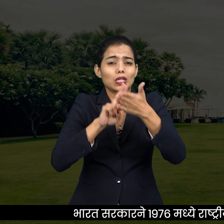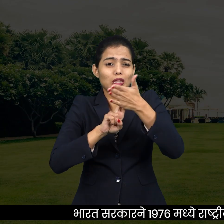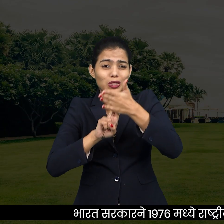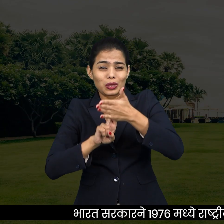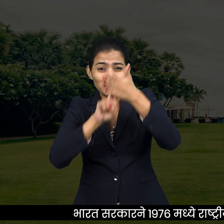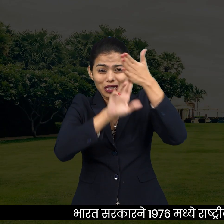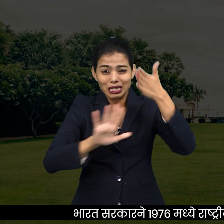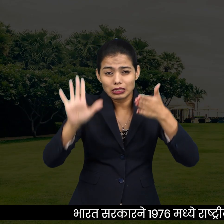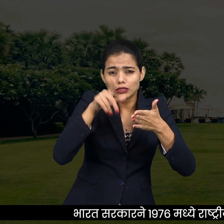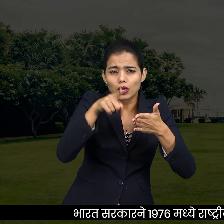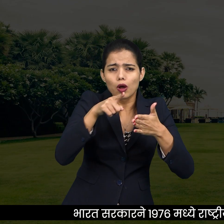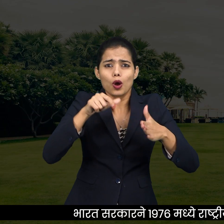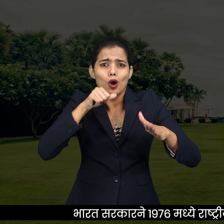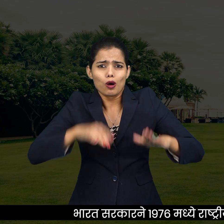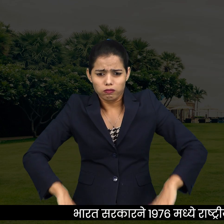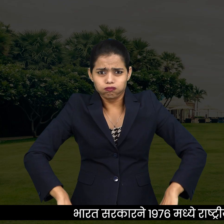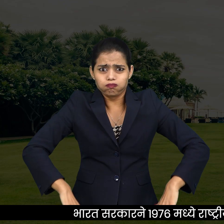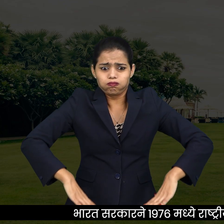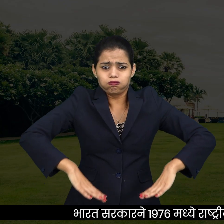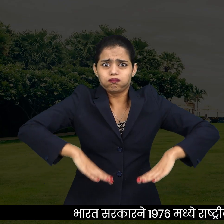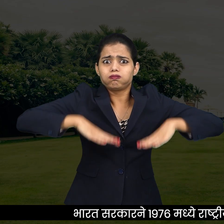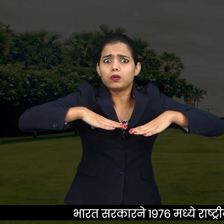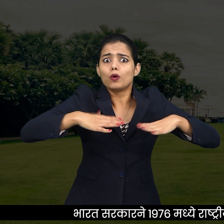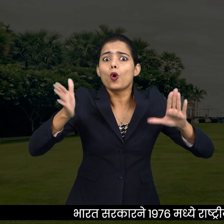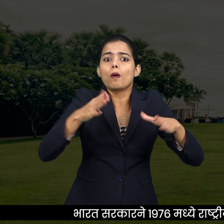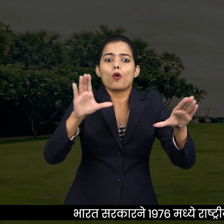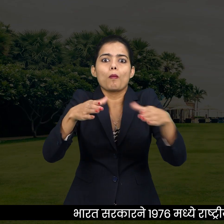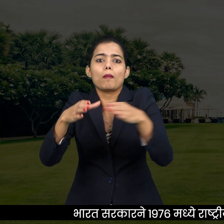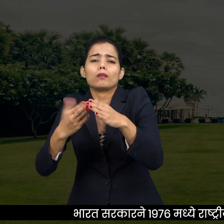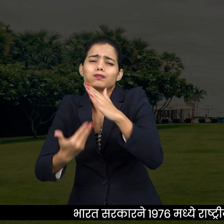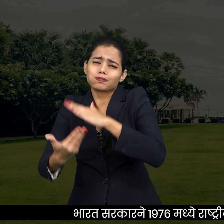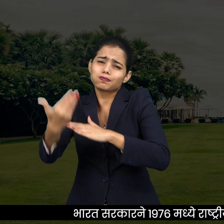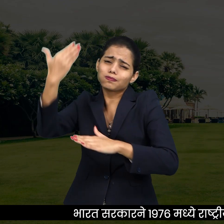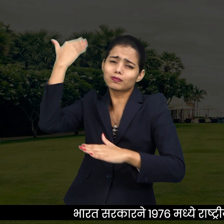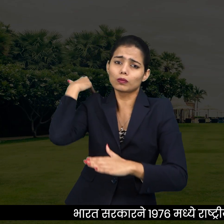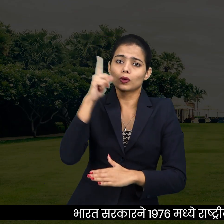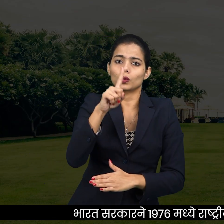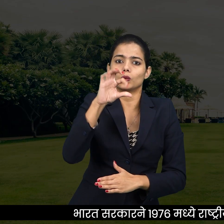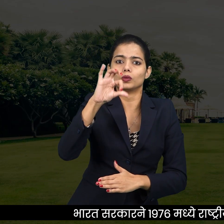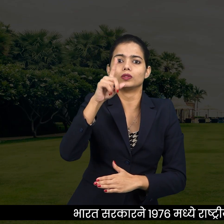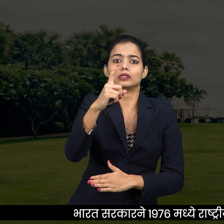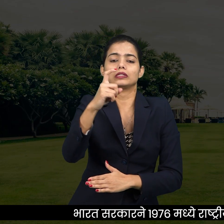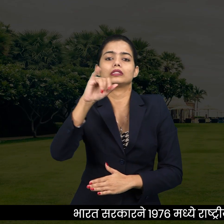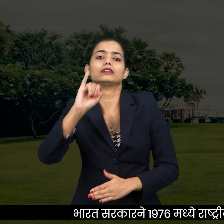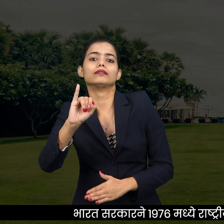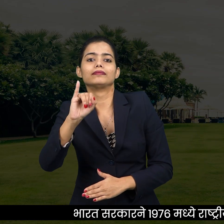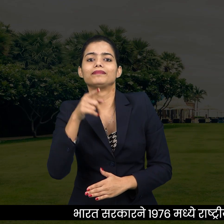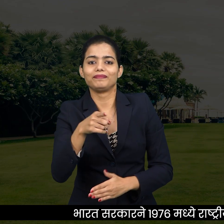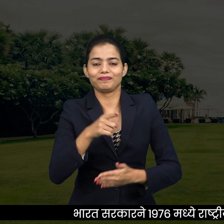1976 मध्ये राष्ट्रीय पूर आयोगाची स्थापना केली.